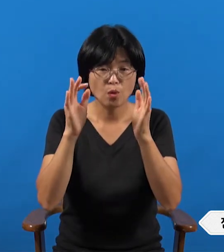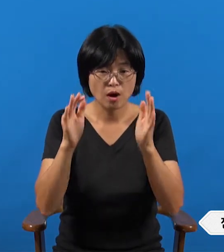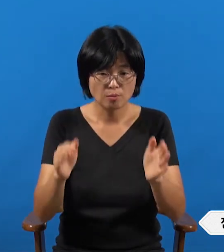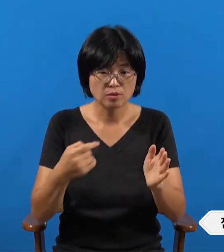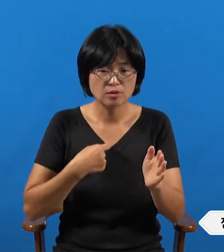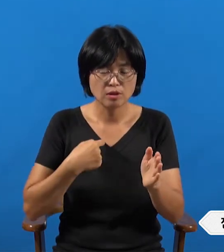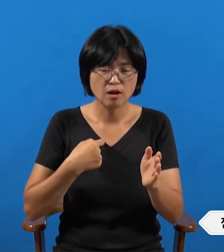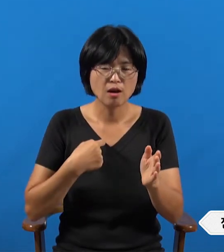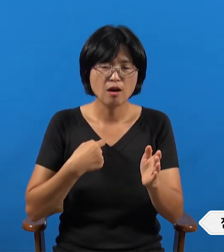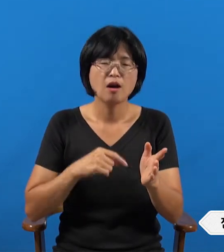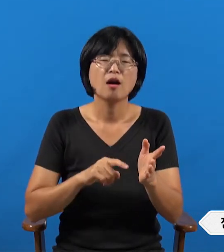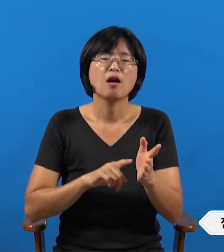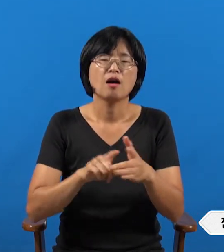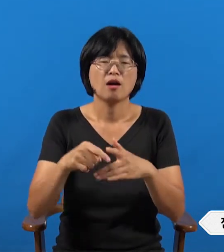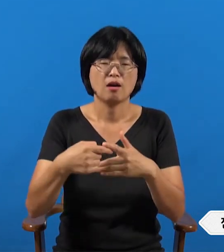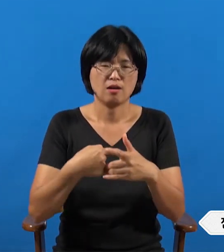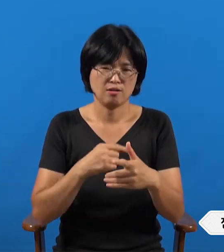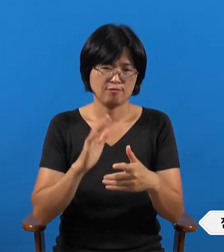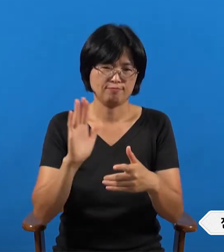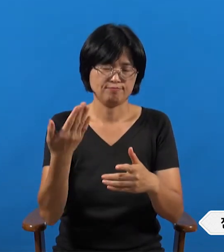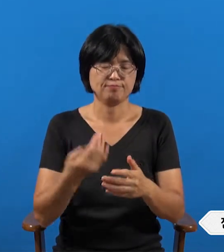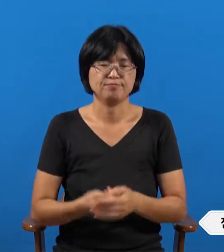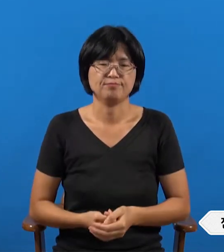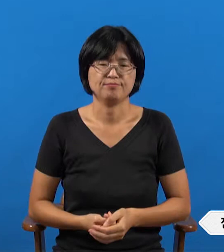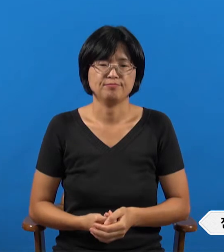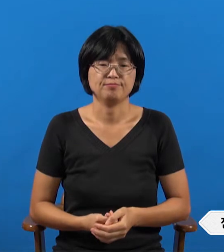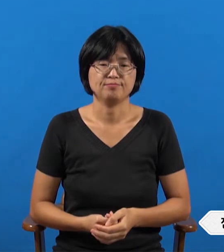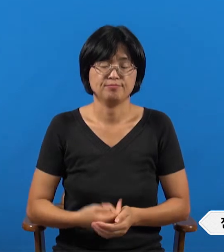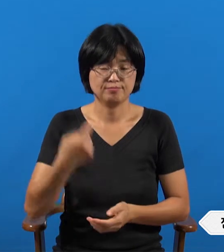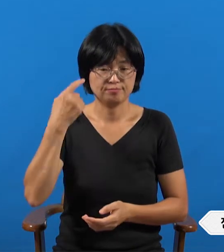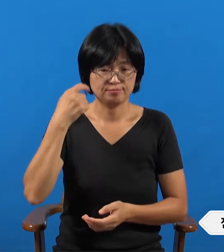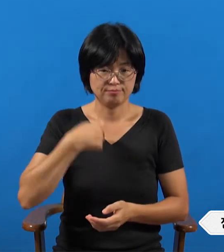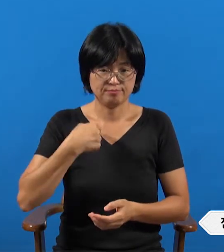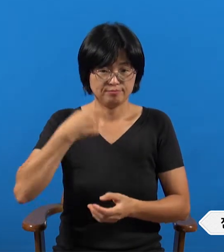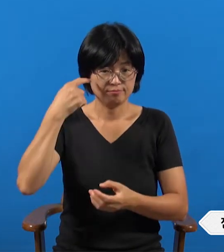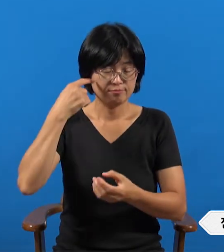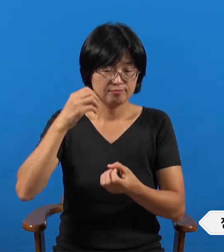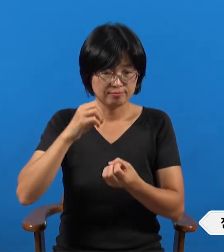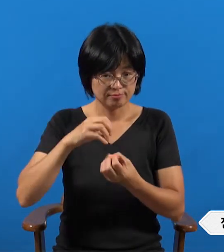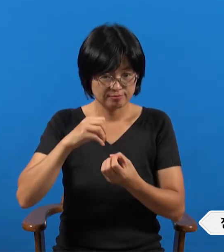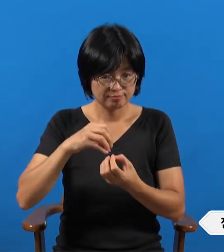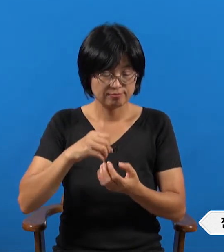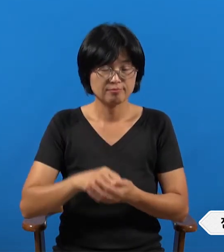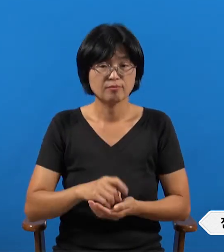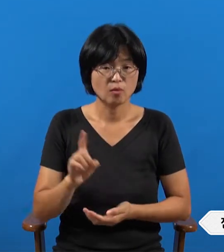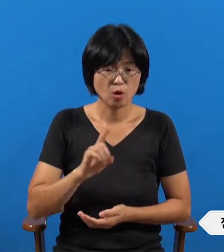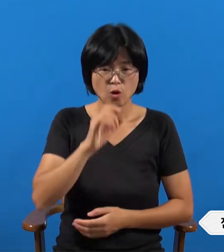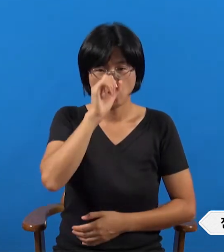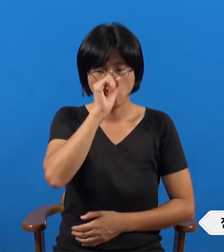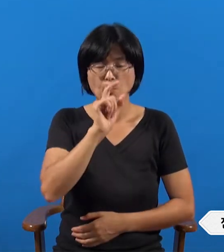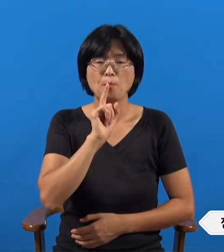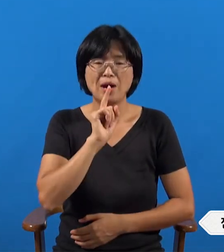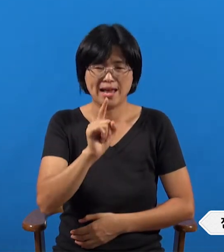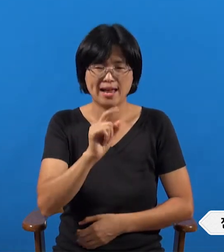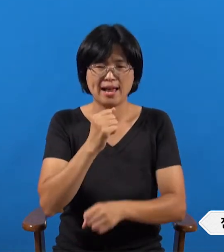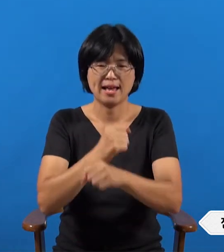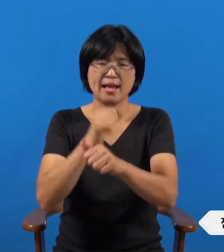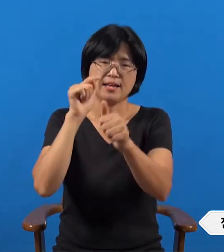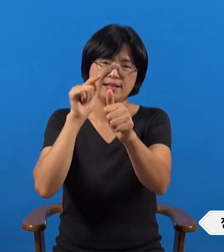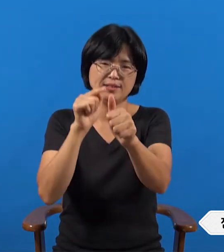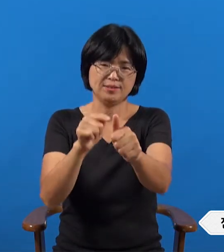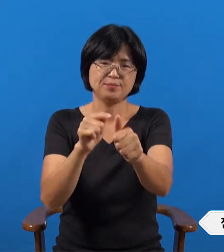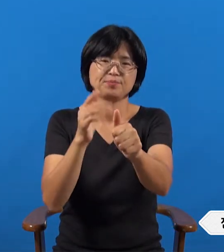다시 알지. 내 자신을 향해 좋은 말을 하십시오.